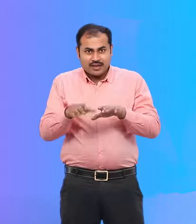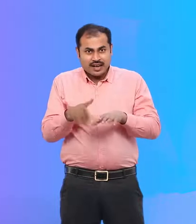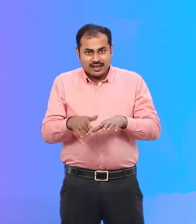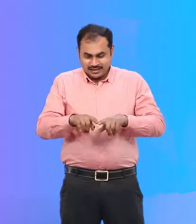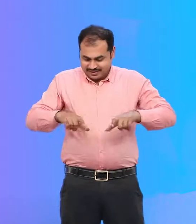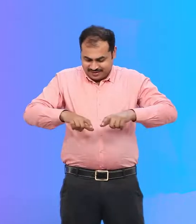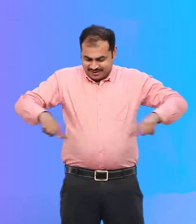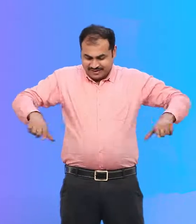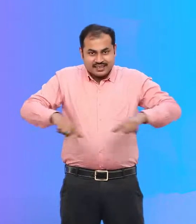किया है